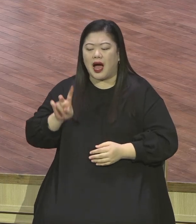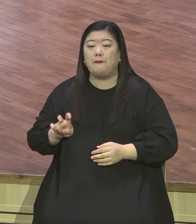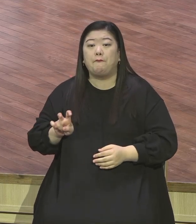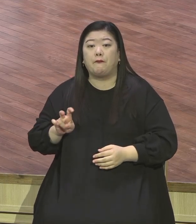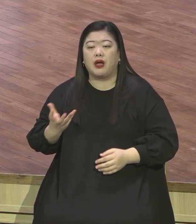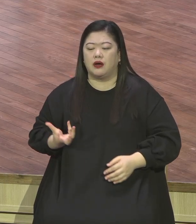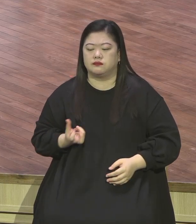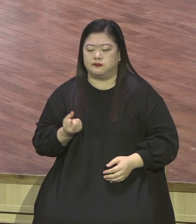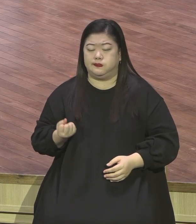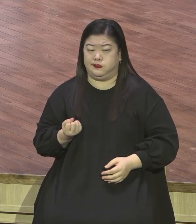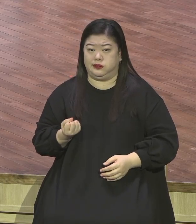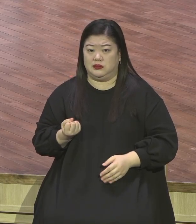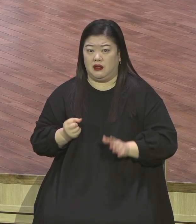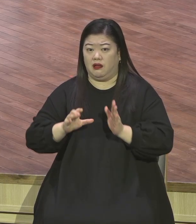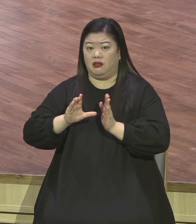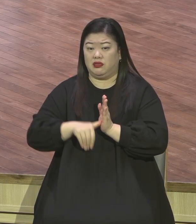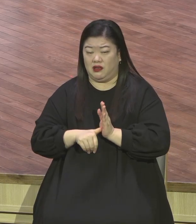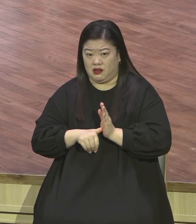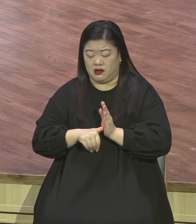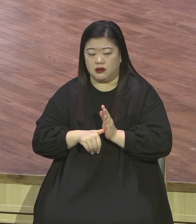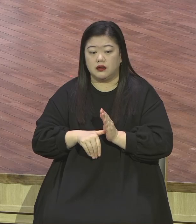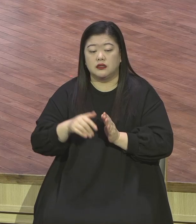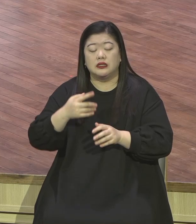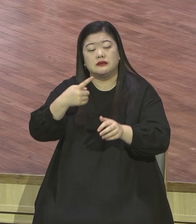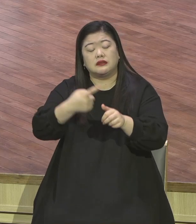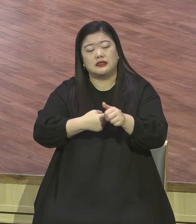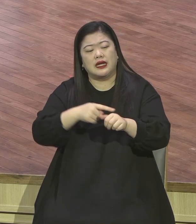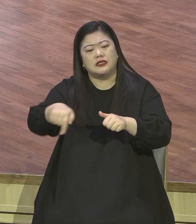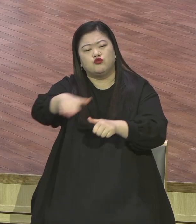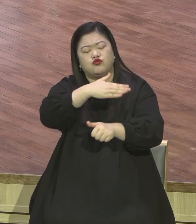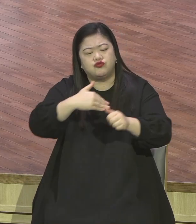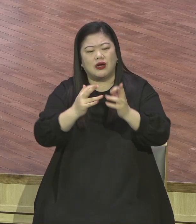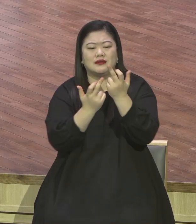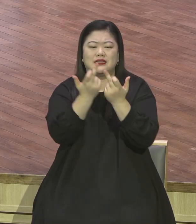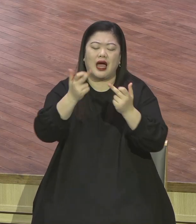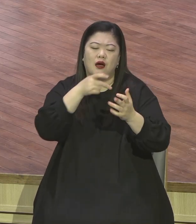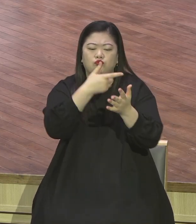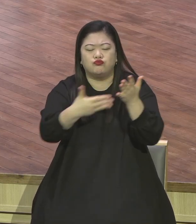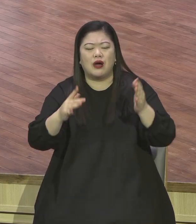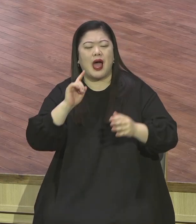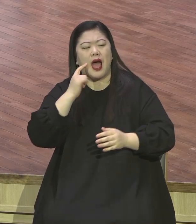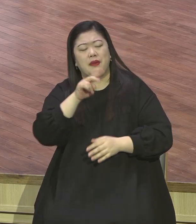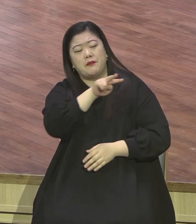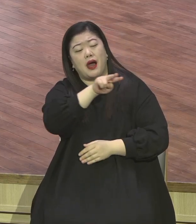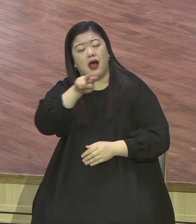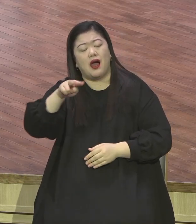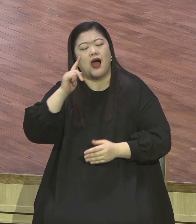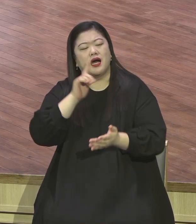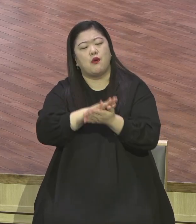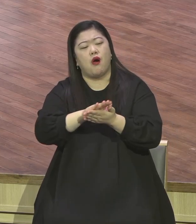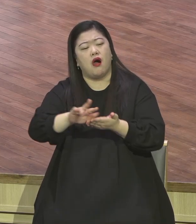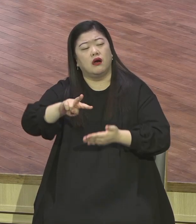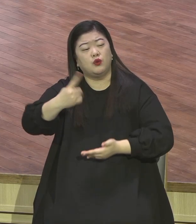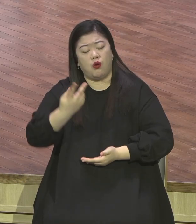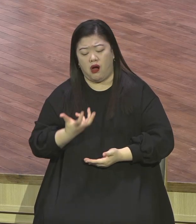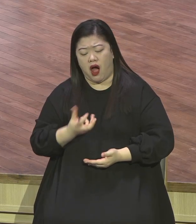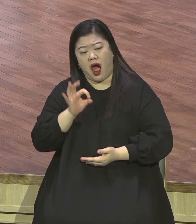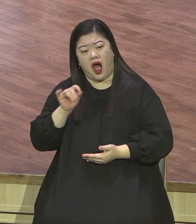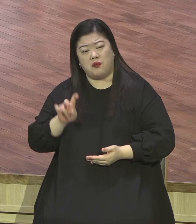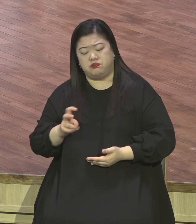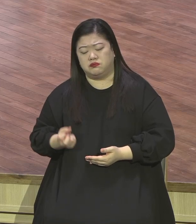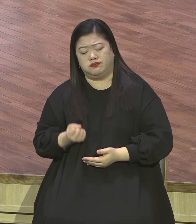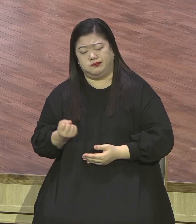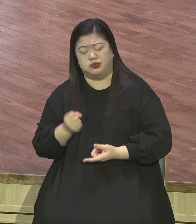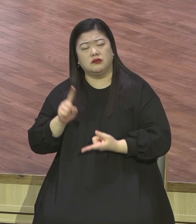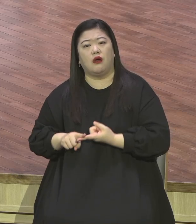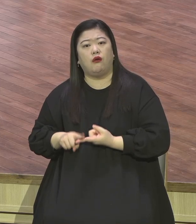무슨 행보이겠어요. 영적 암덩어리 그게 뭐예요? 미움 시기 질투 분노 이겁니다.